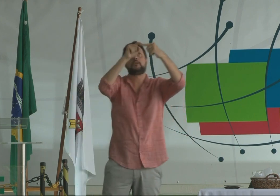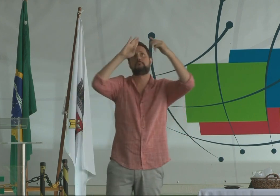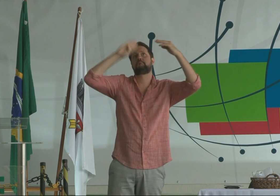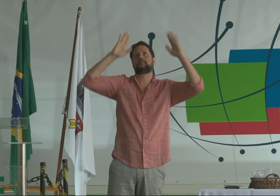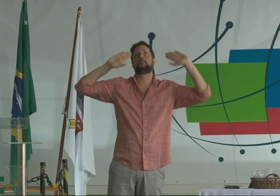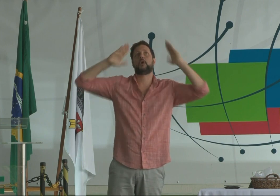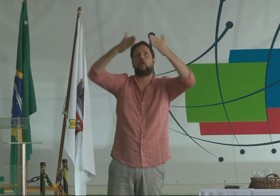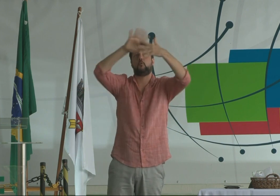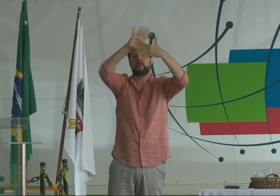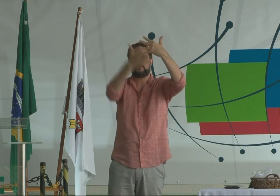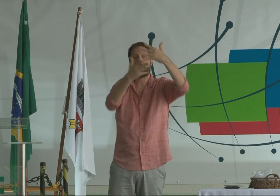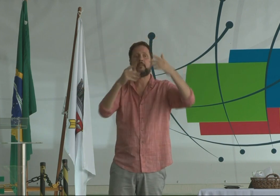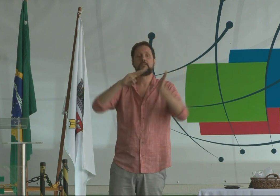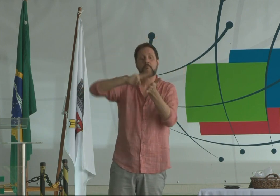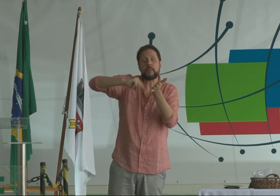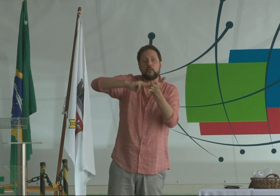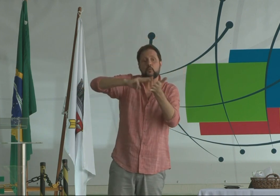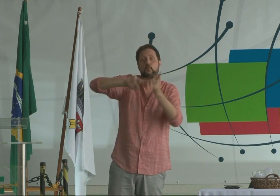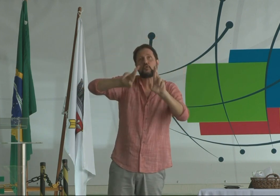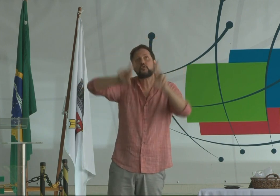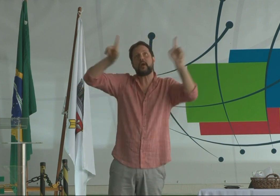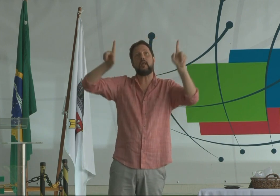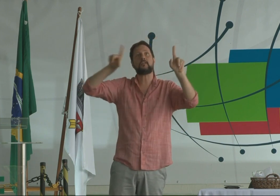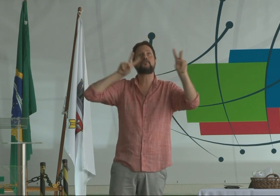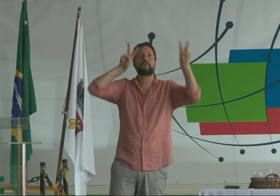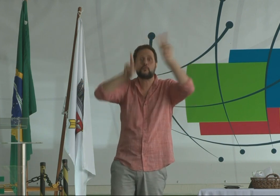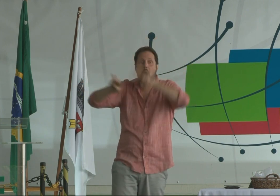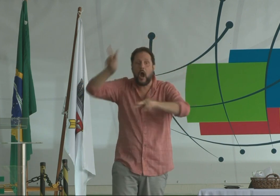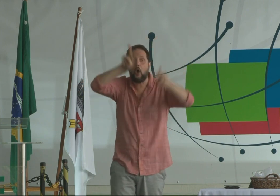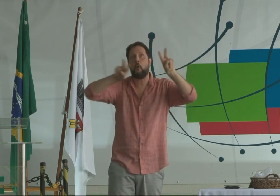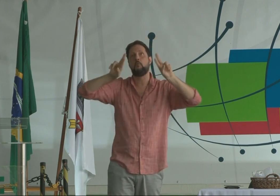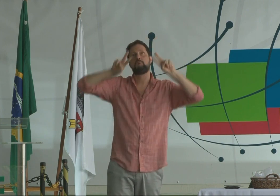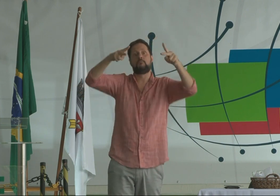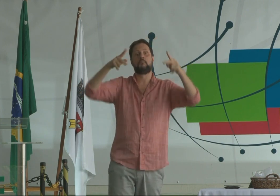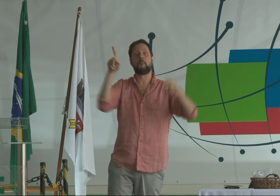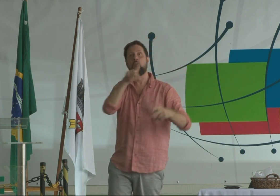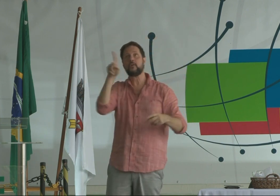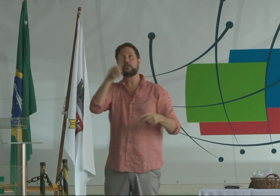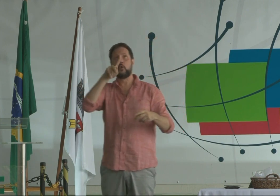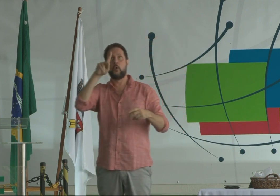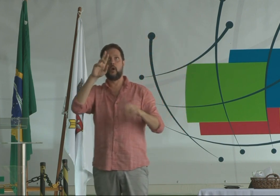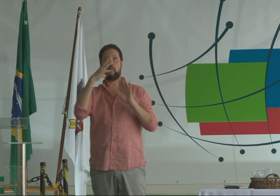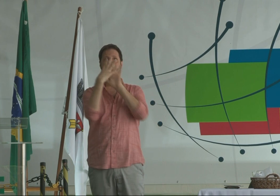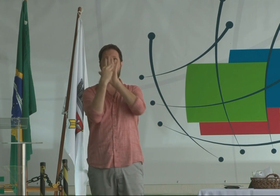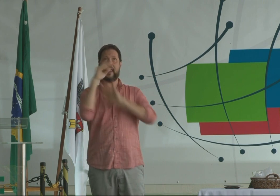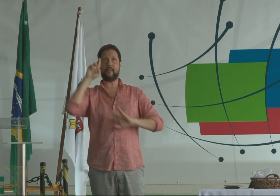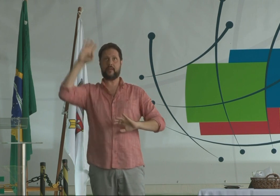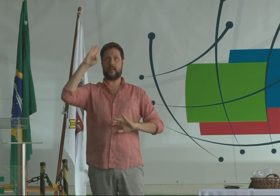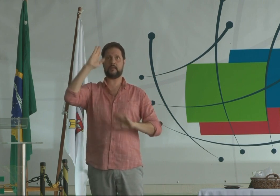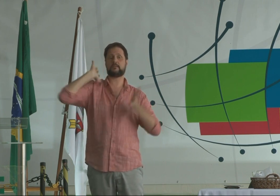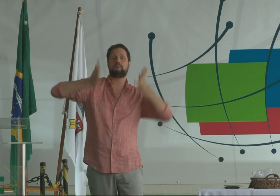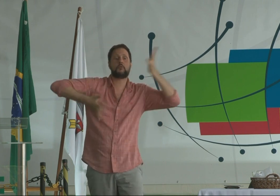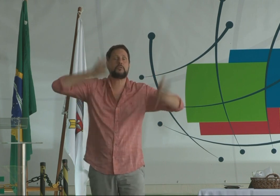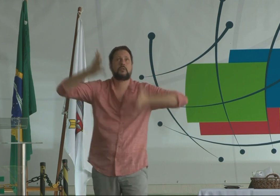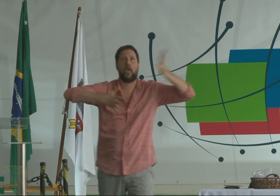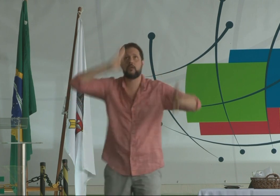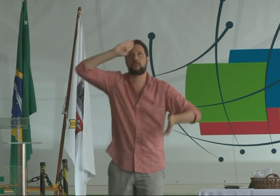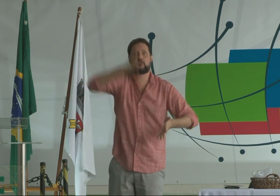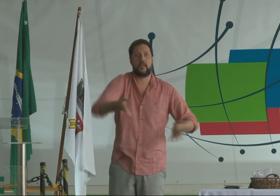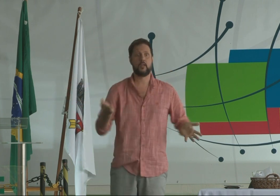língua de sinais, a língua brasileira de sinais, seja a língua de instrução. Uma metodologia diferente, uma metodologia única. Então, quer dizer,